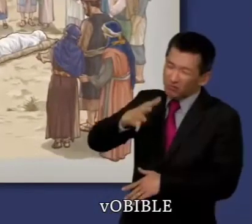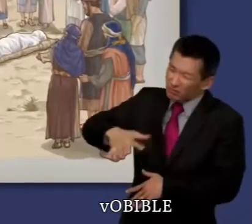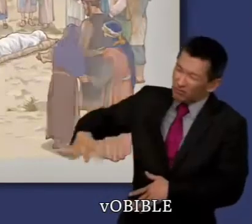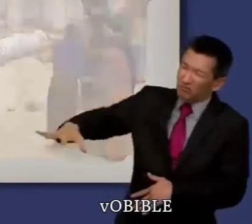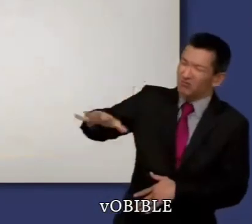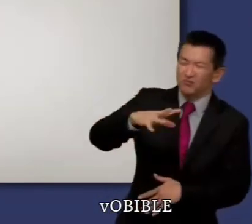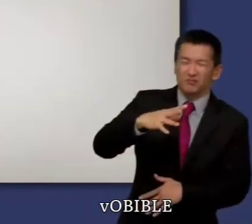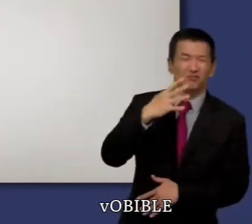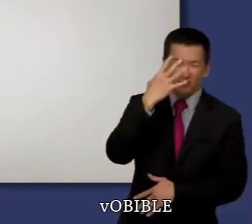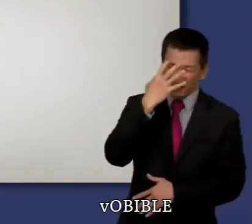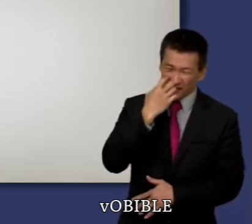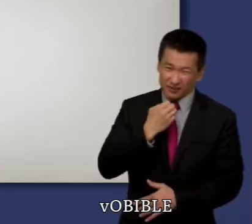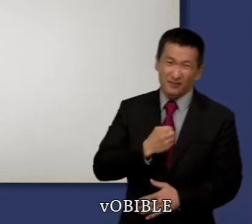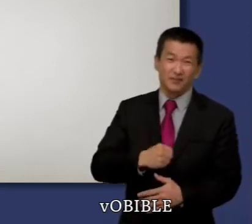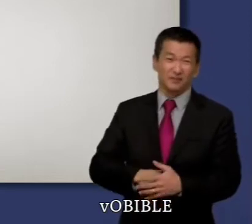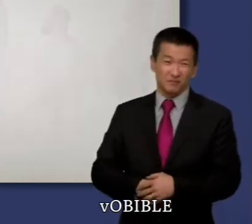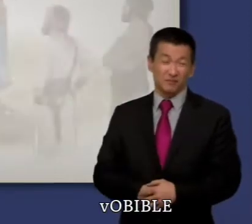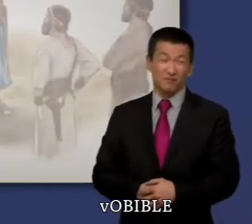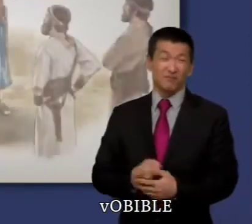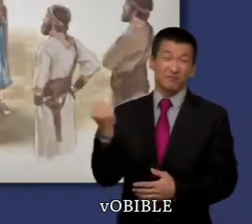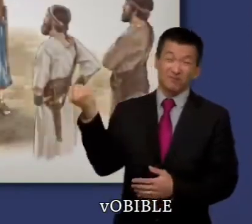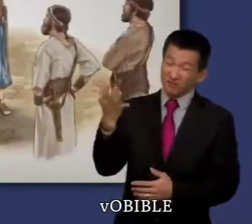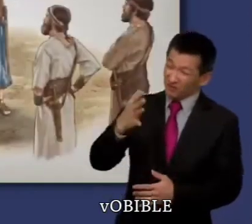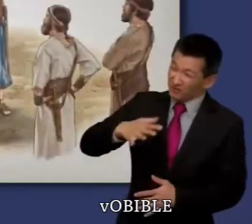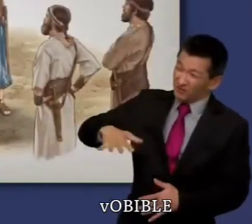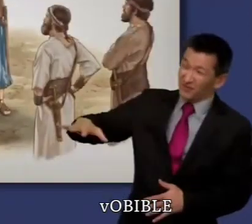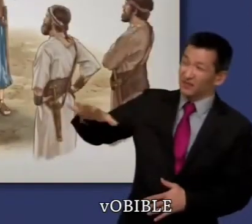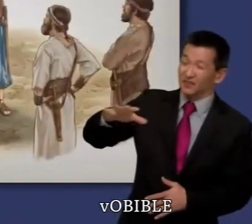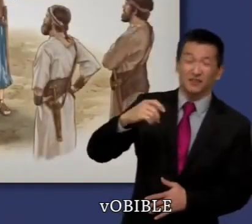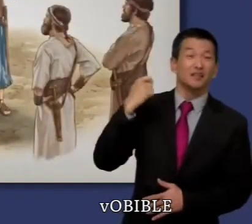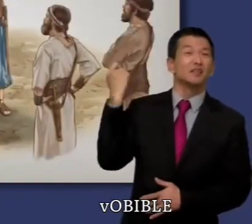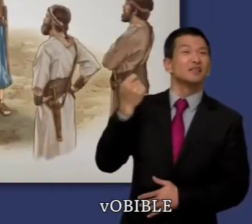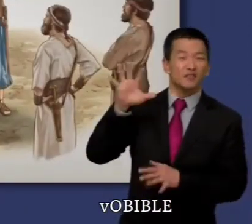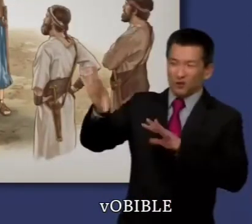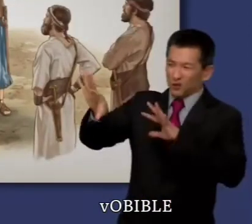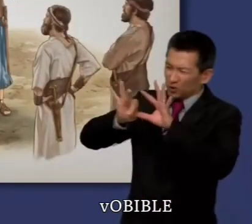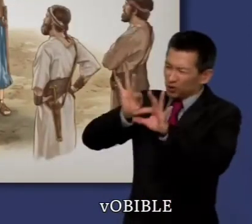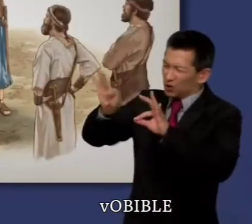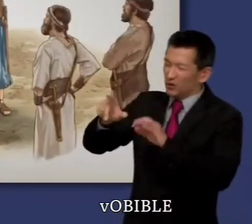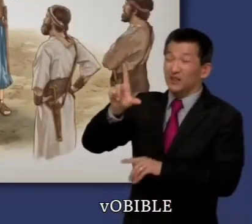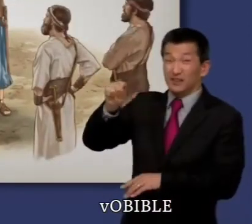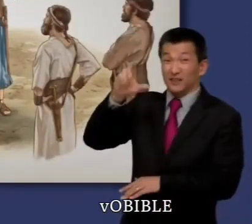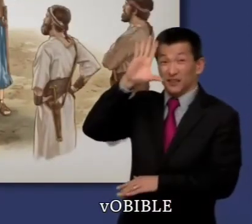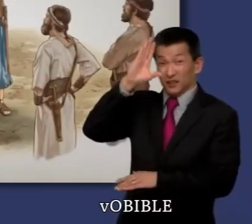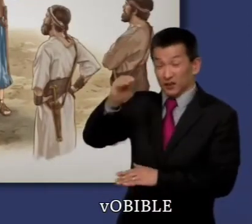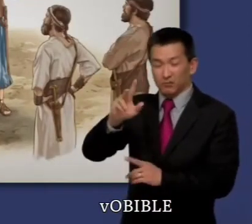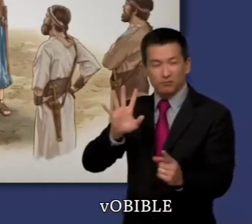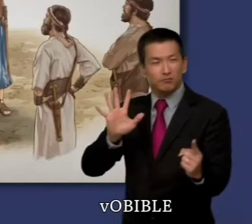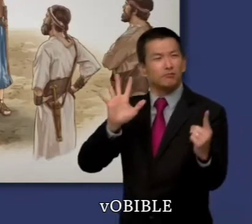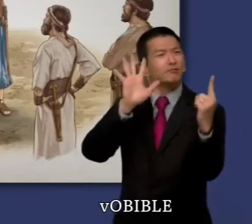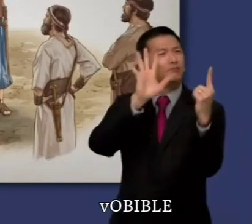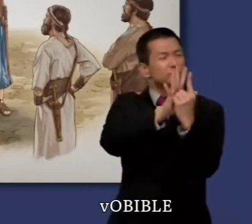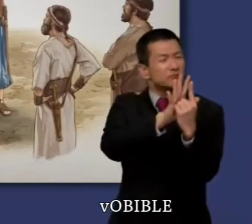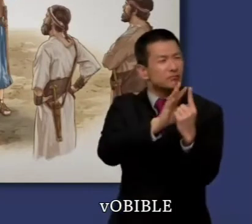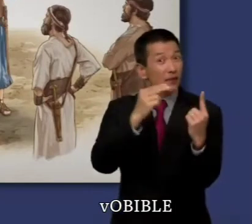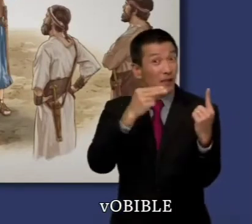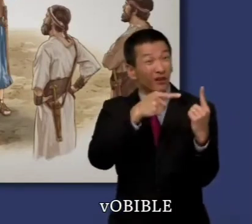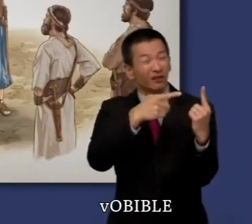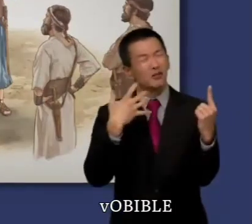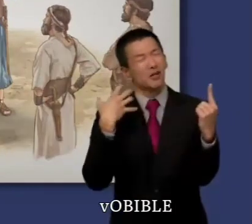Élie et Saül ont désobéi à Jéhovah et ont connu une fin tragique. Samuel et David, quant à eux, ont servi